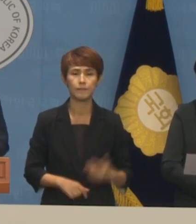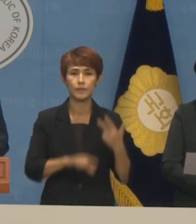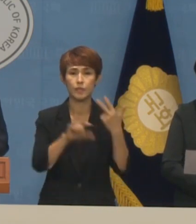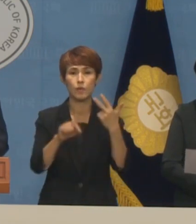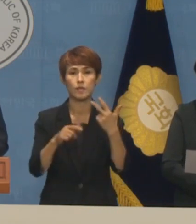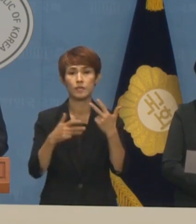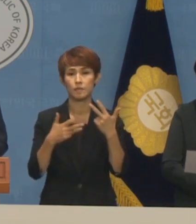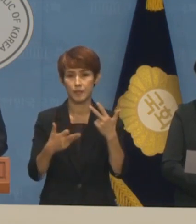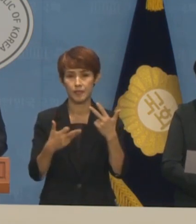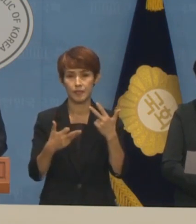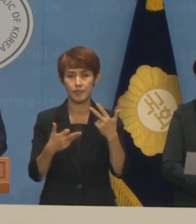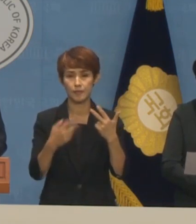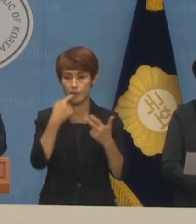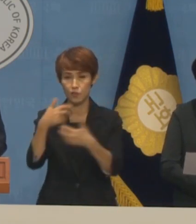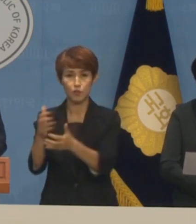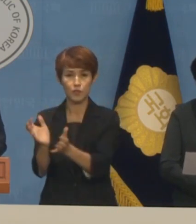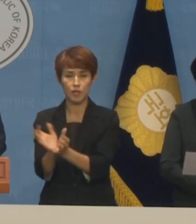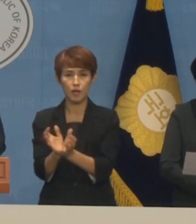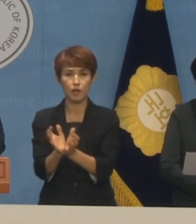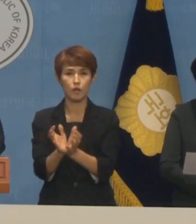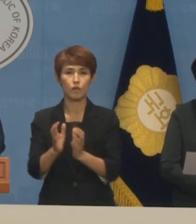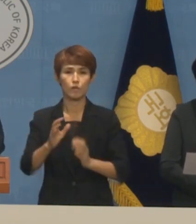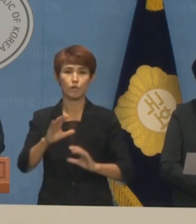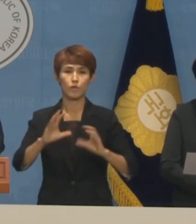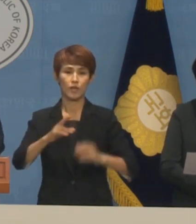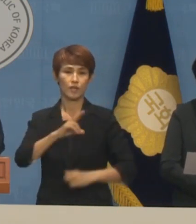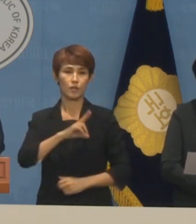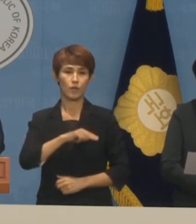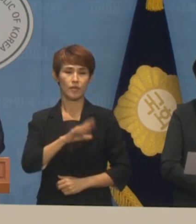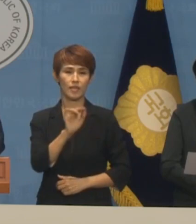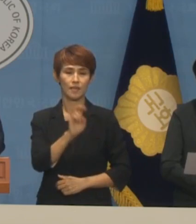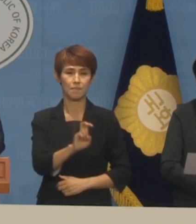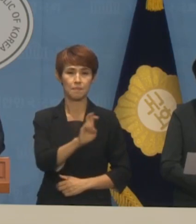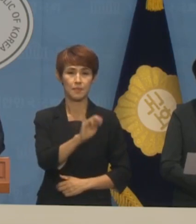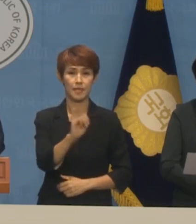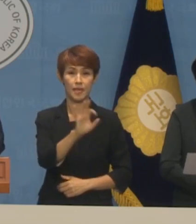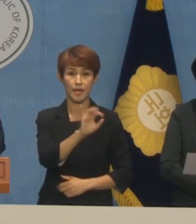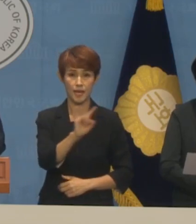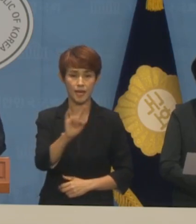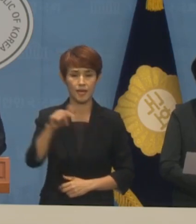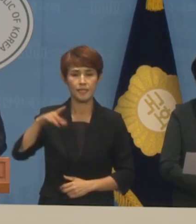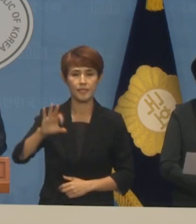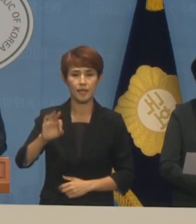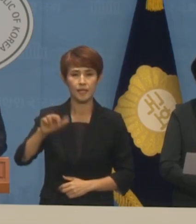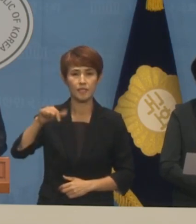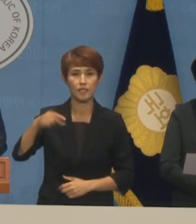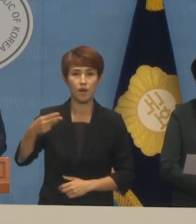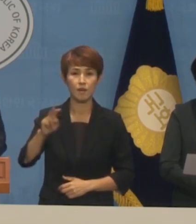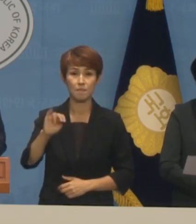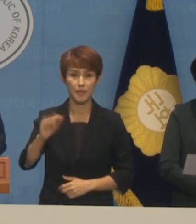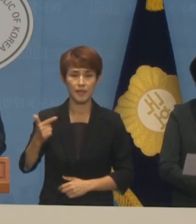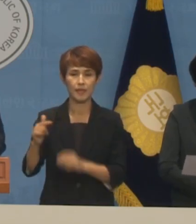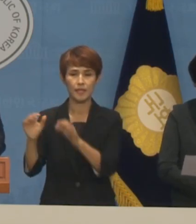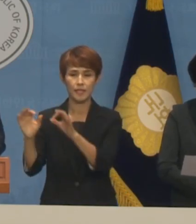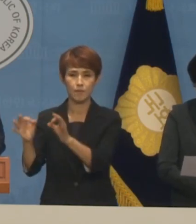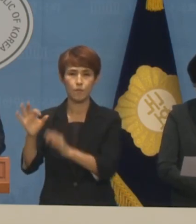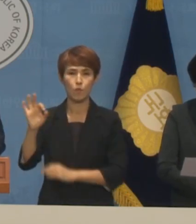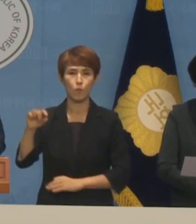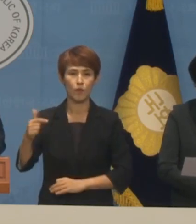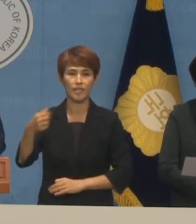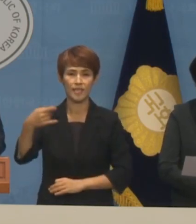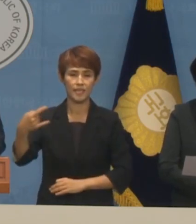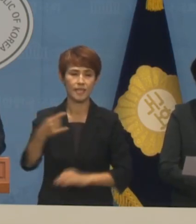7월 18일 더불어민주당 국회의원 임미애, 장철민, 김원희,